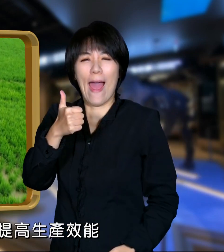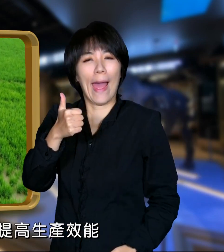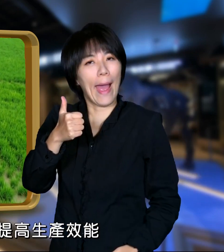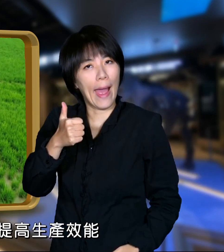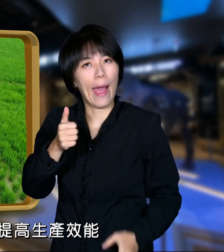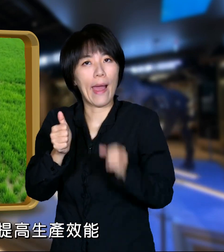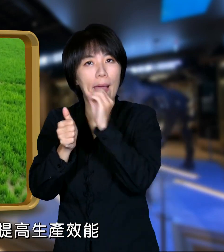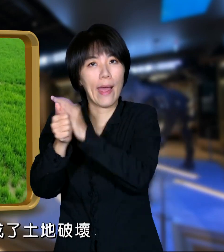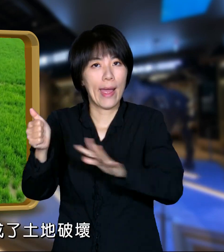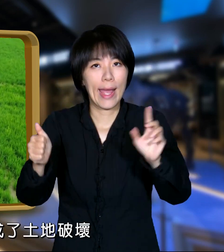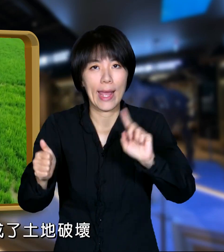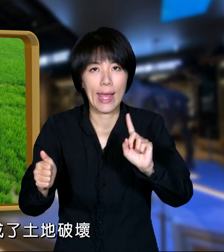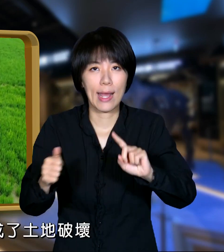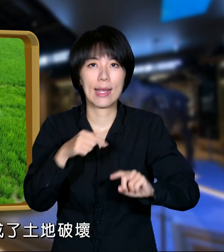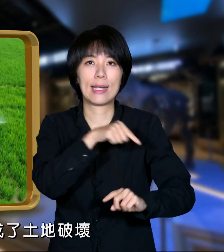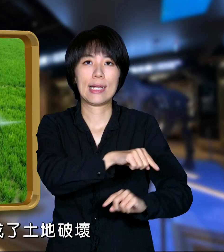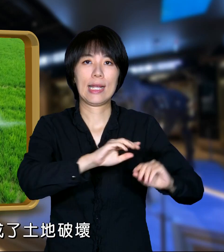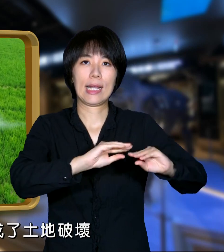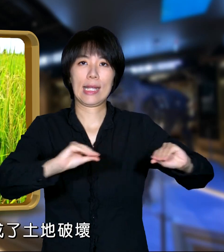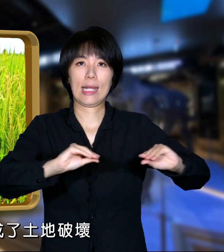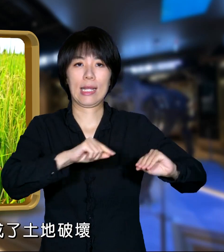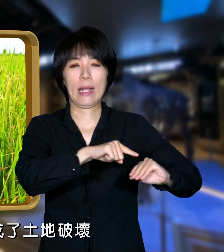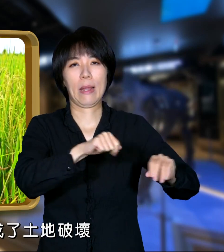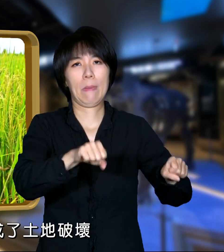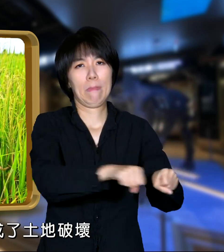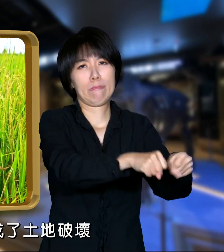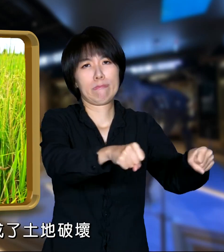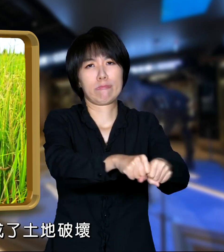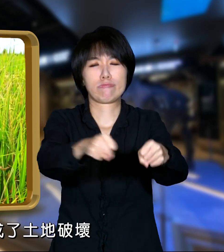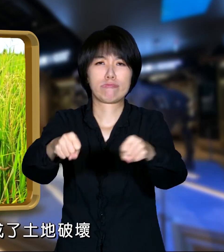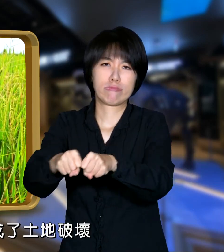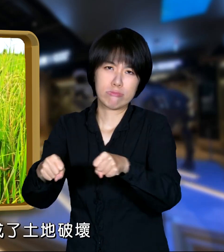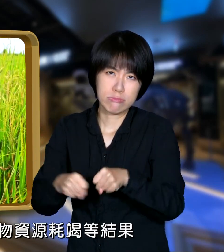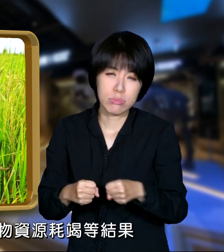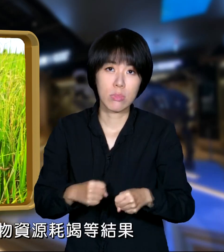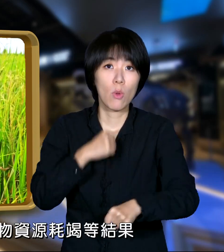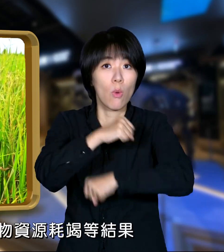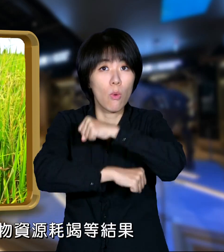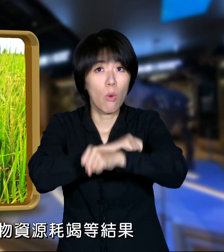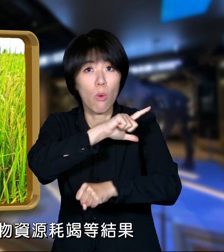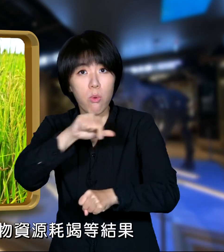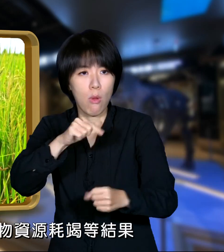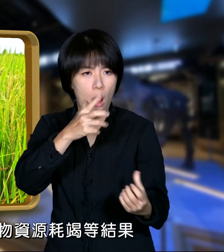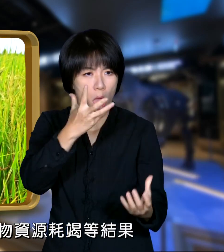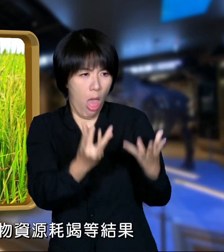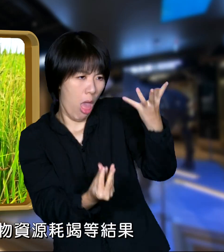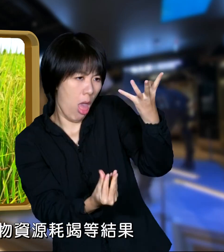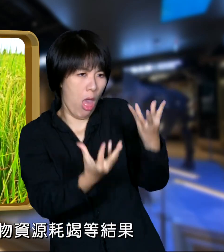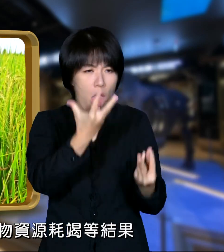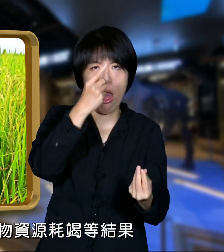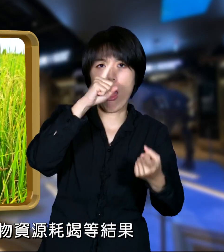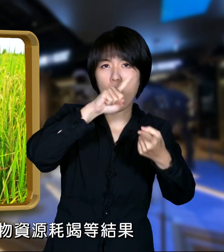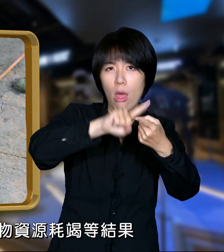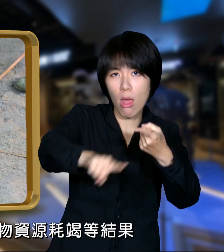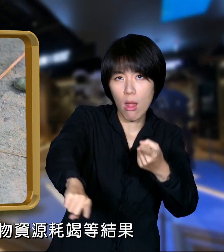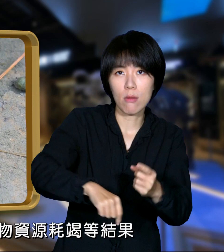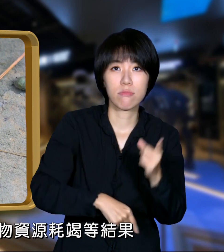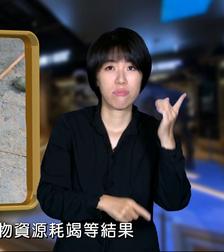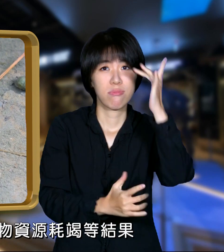能，却也造成了土地破坏、生态失衡及生物资源耗